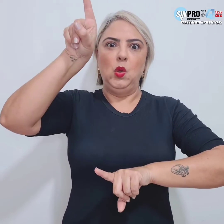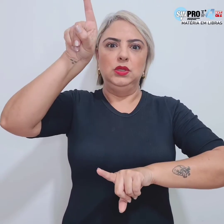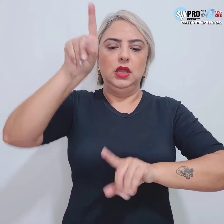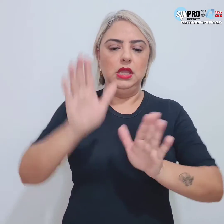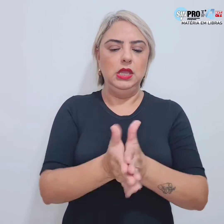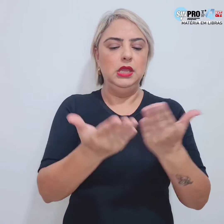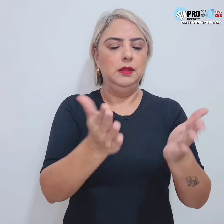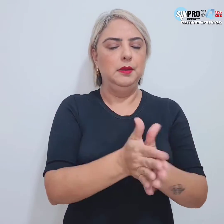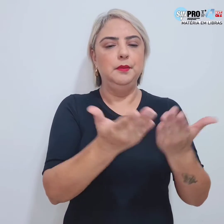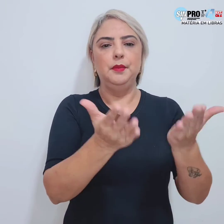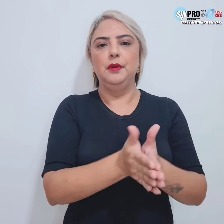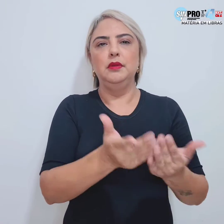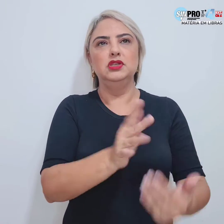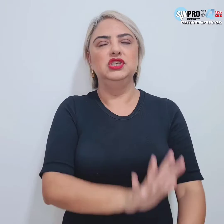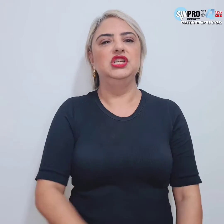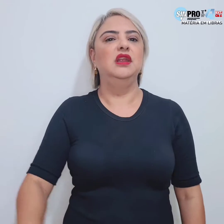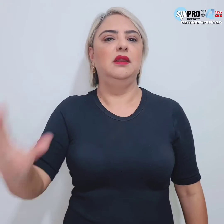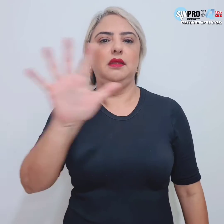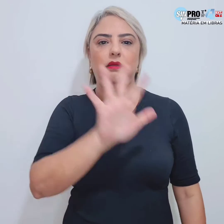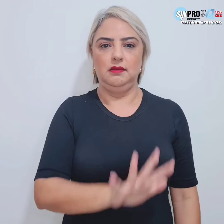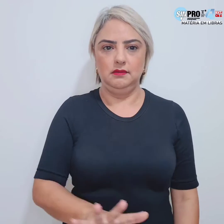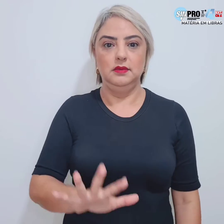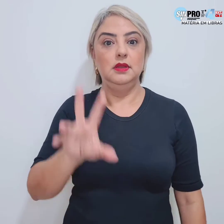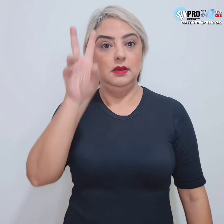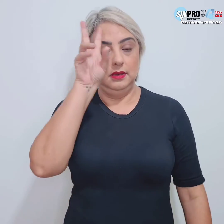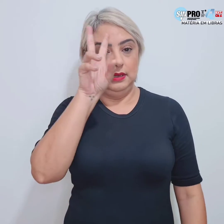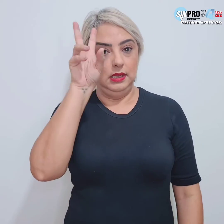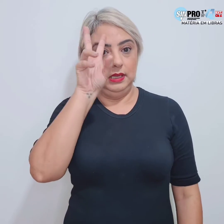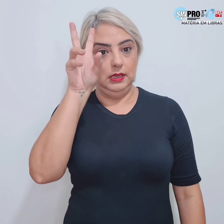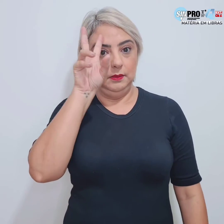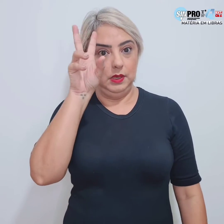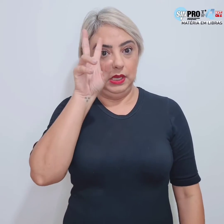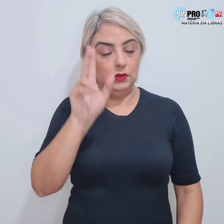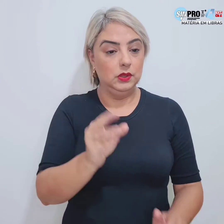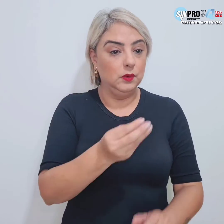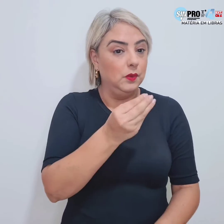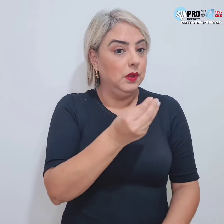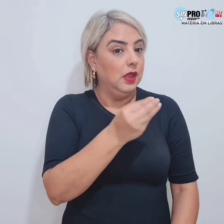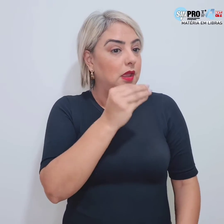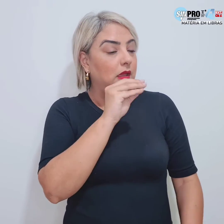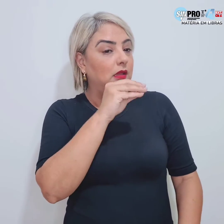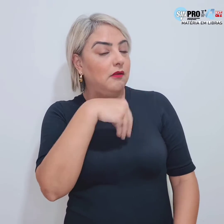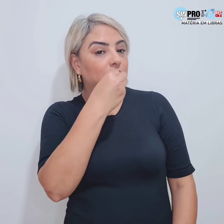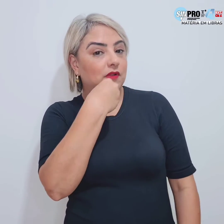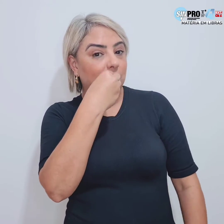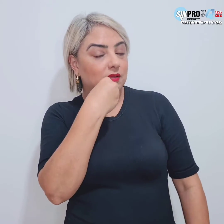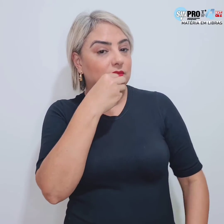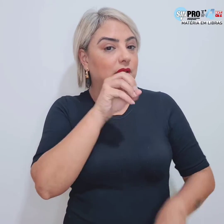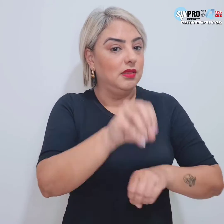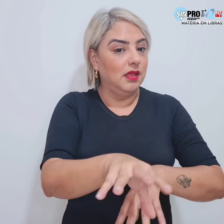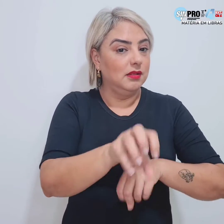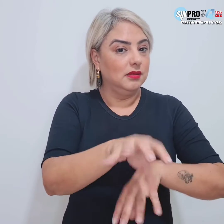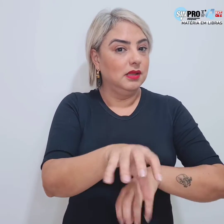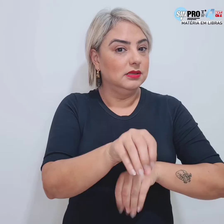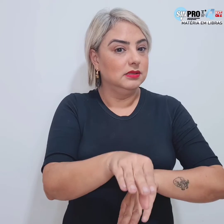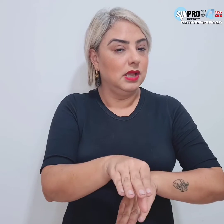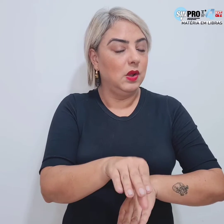generalizado. Lembrando que o enfraquecimento da educação é essencial